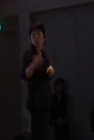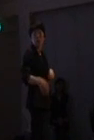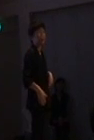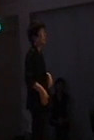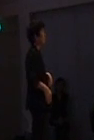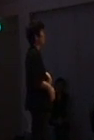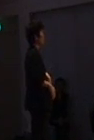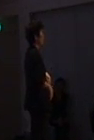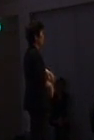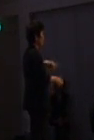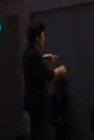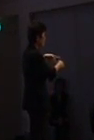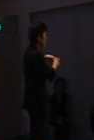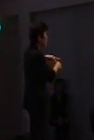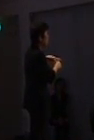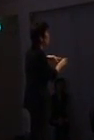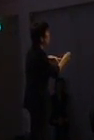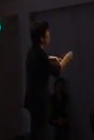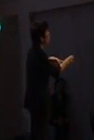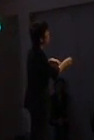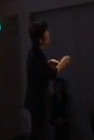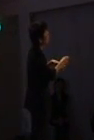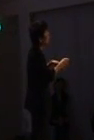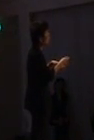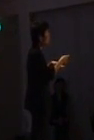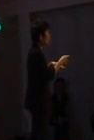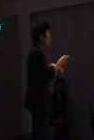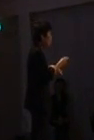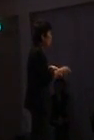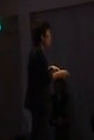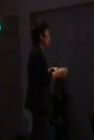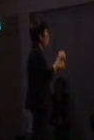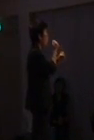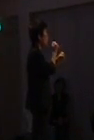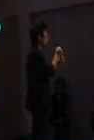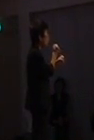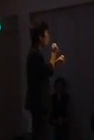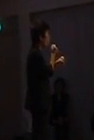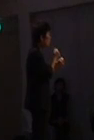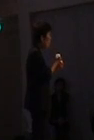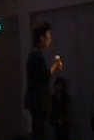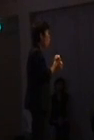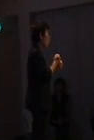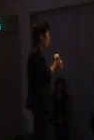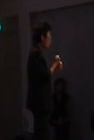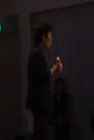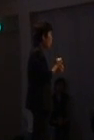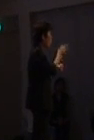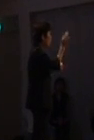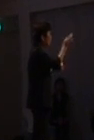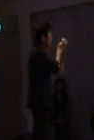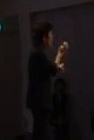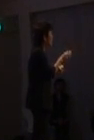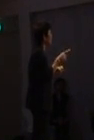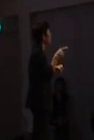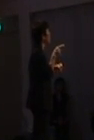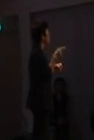く洗練された工業製品として作るっていうことを目指しました。これは誰にも履けません。実はモックアップであ